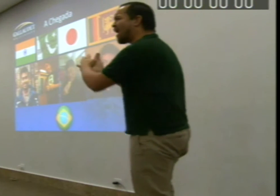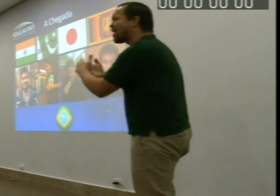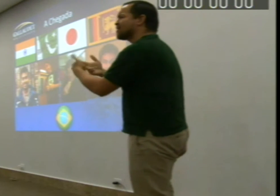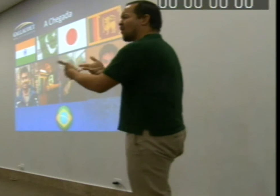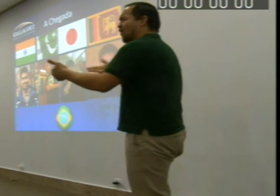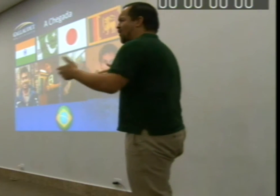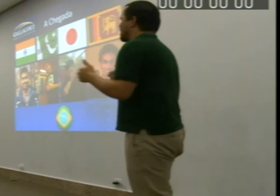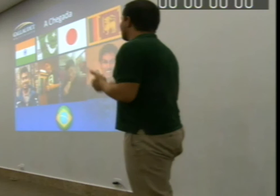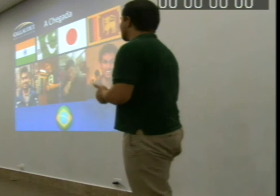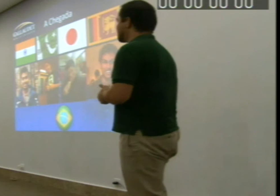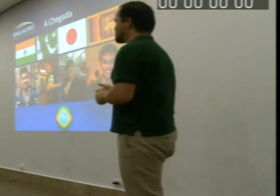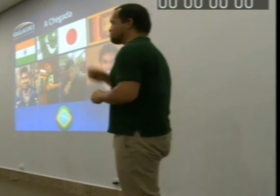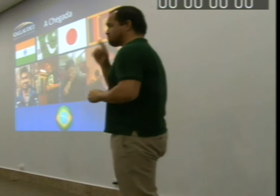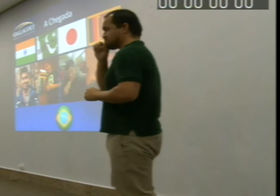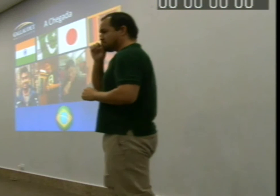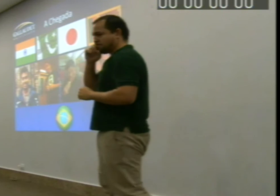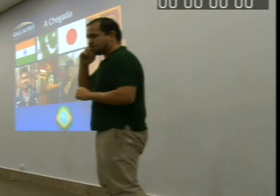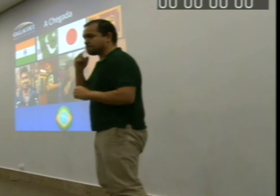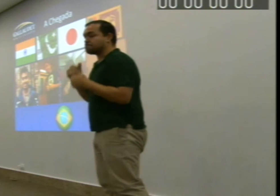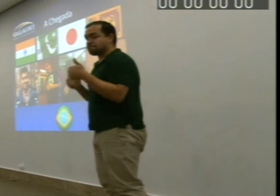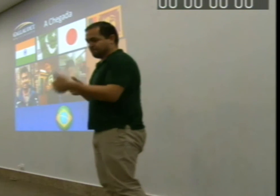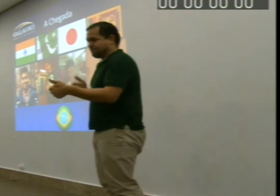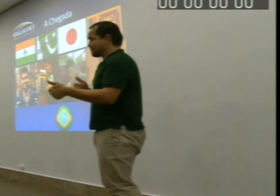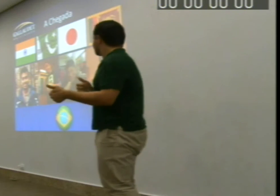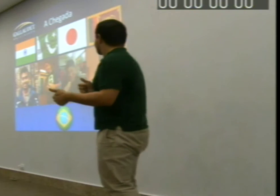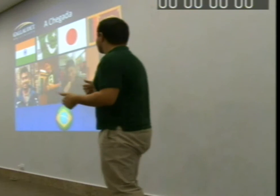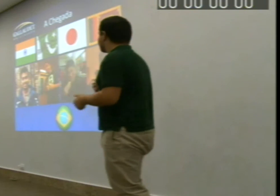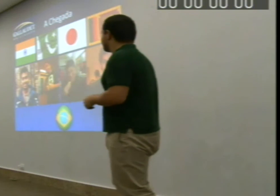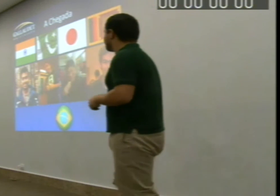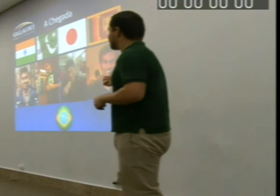é profissional da empresa essas